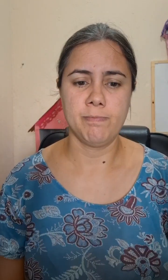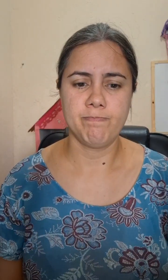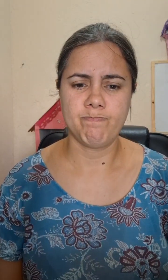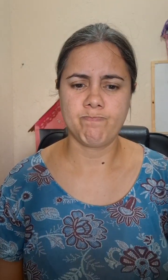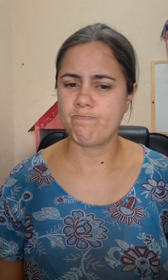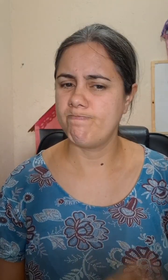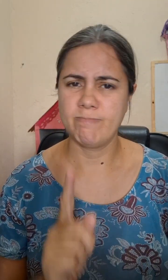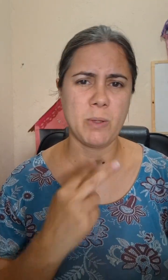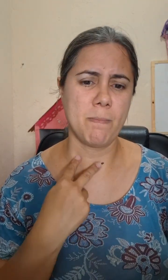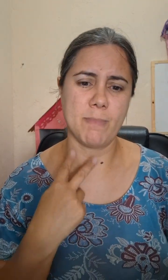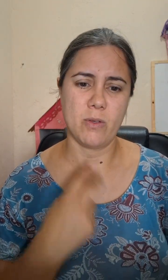uniu.